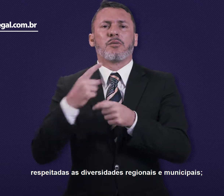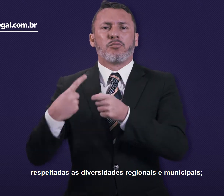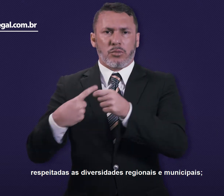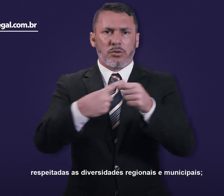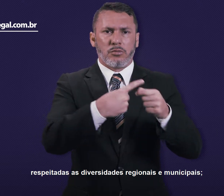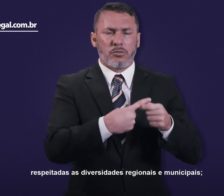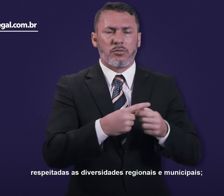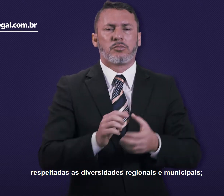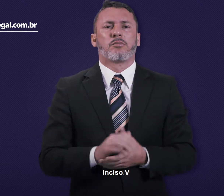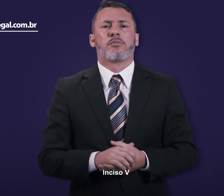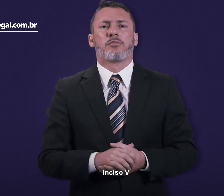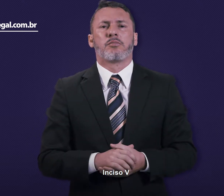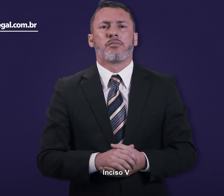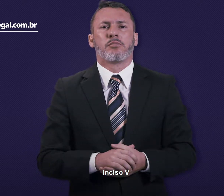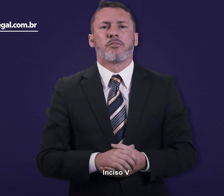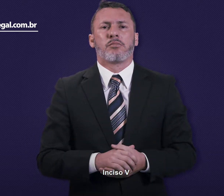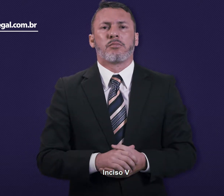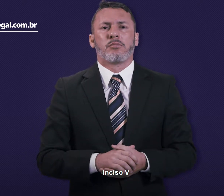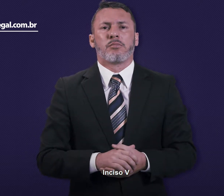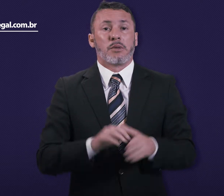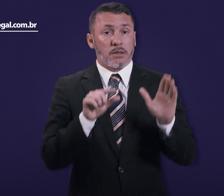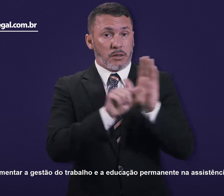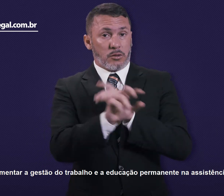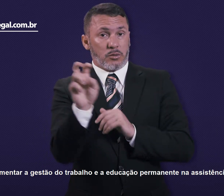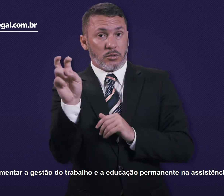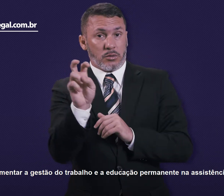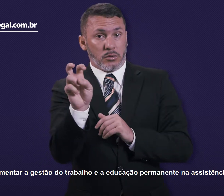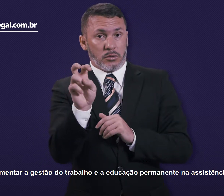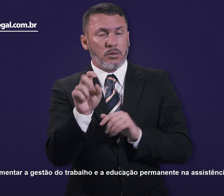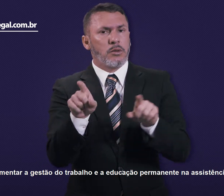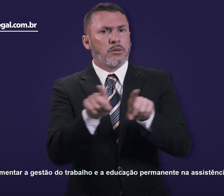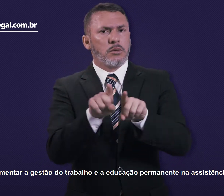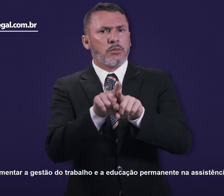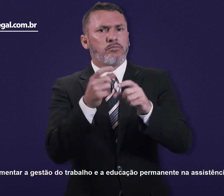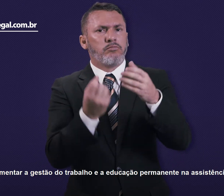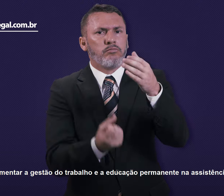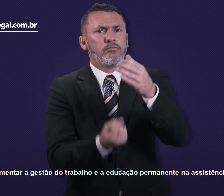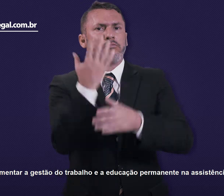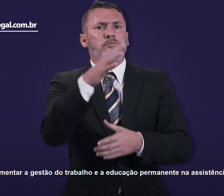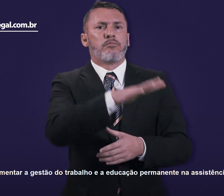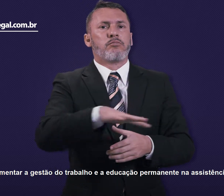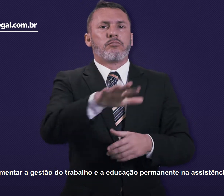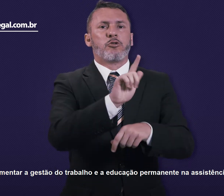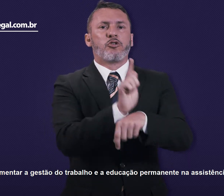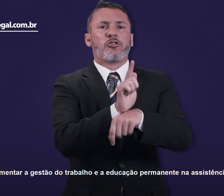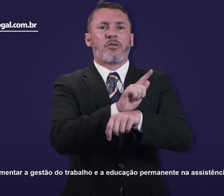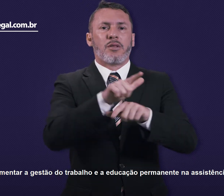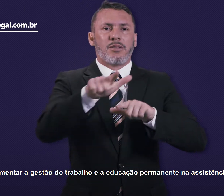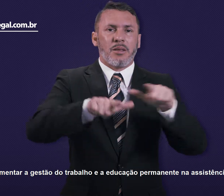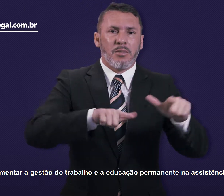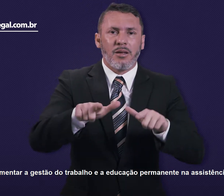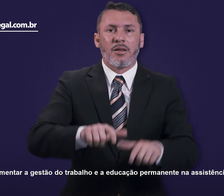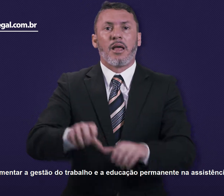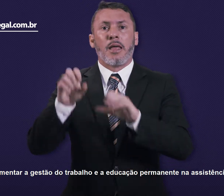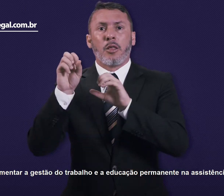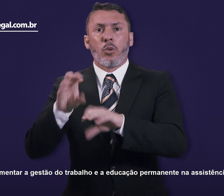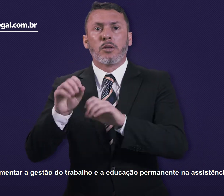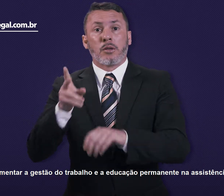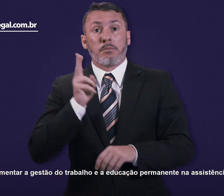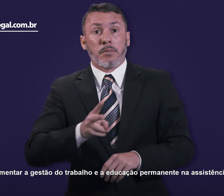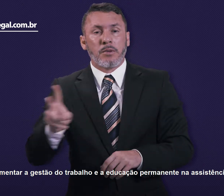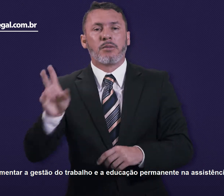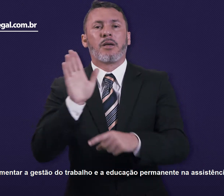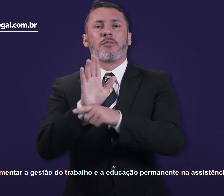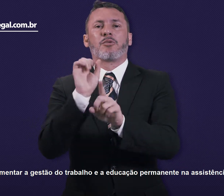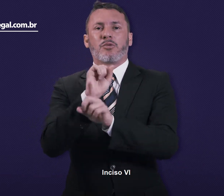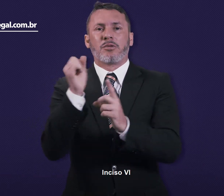e municipais. Inciso 5. Implementar a gestão do trabalho e a educação permanente na